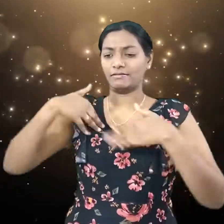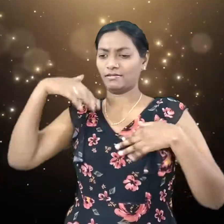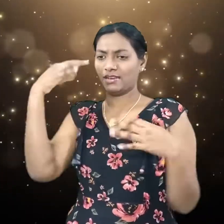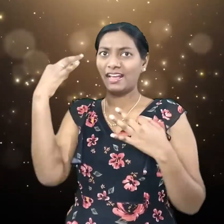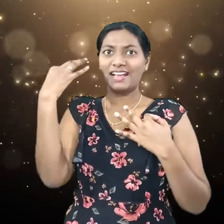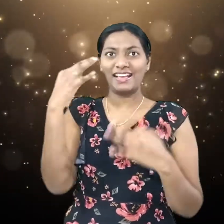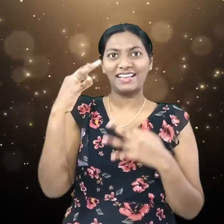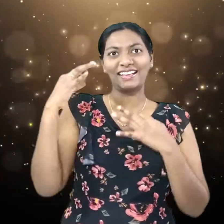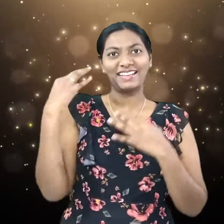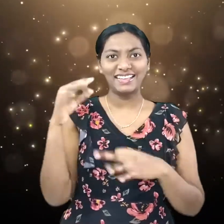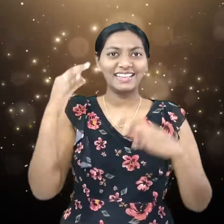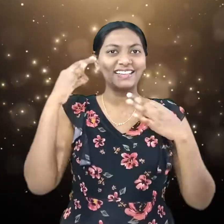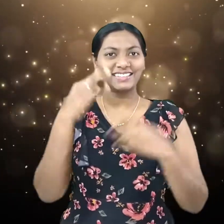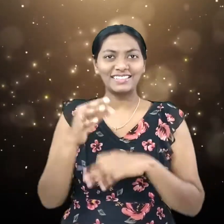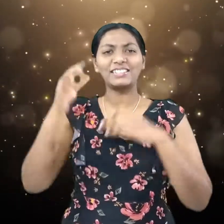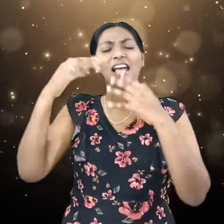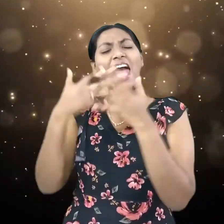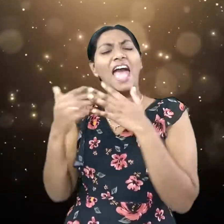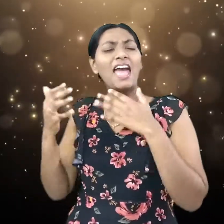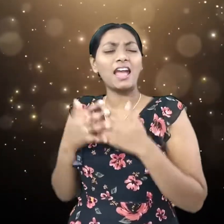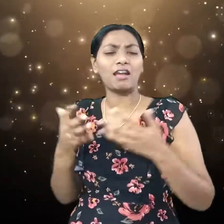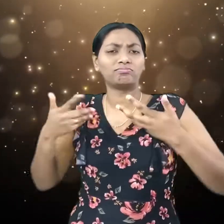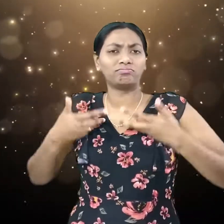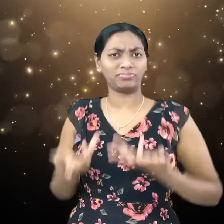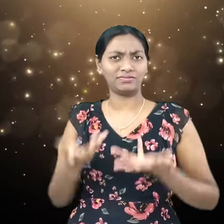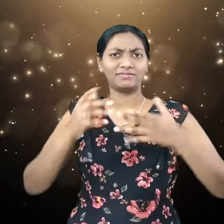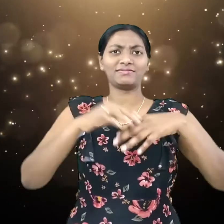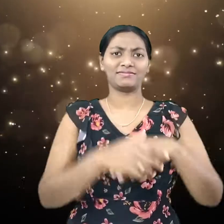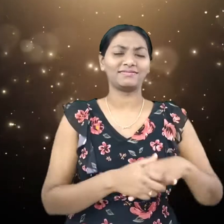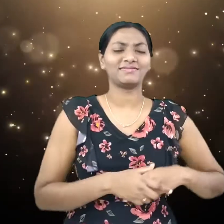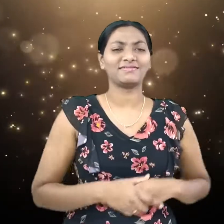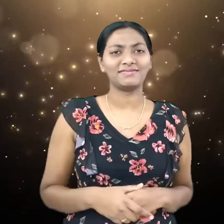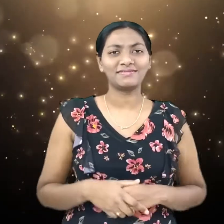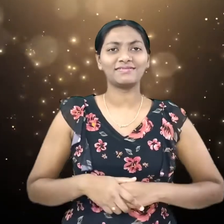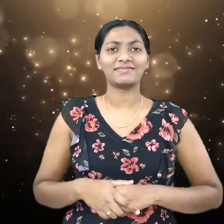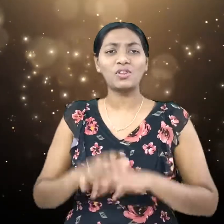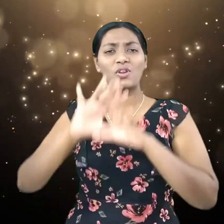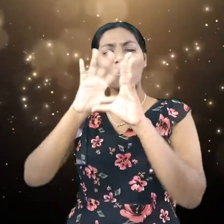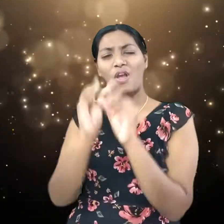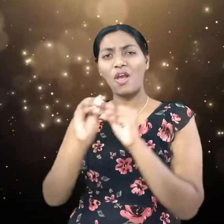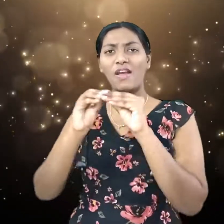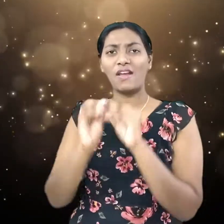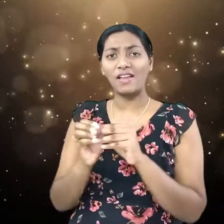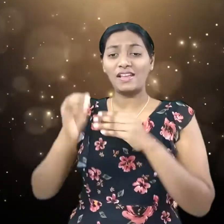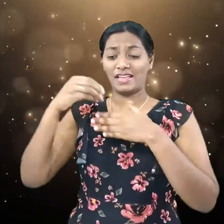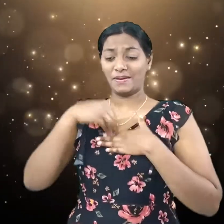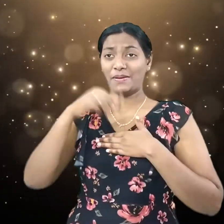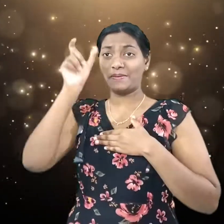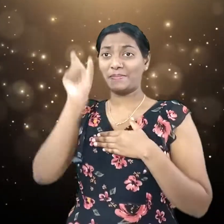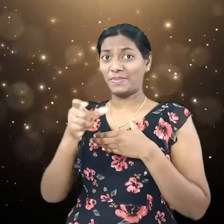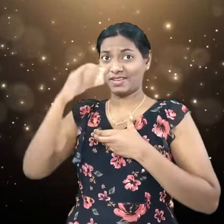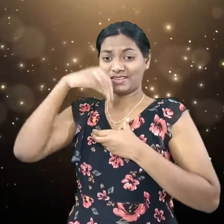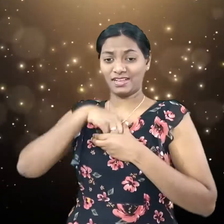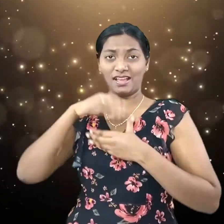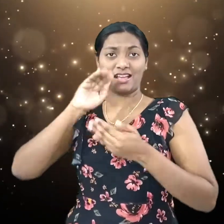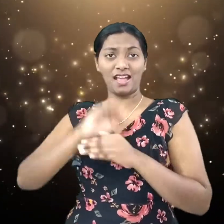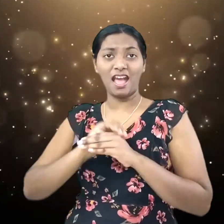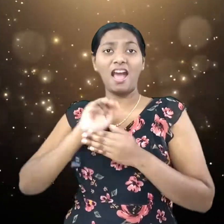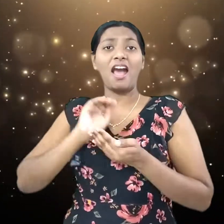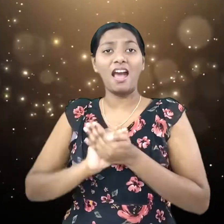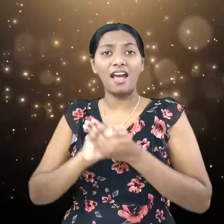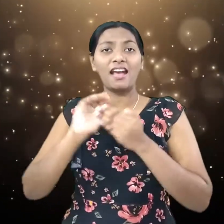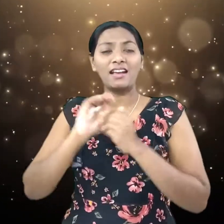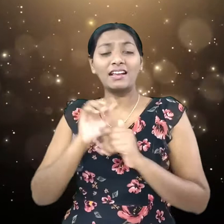उसकी स्तुति मैं नाच के करूं, चाहे जो हो जाए, मुझ में जो है